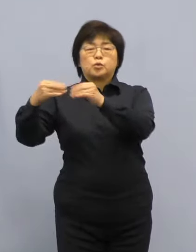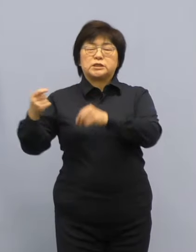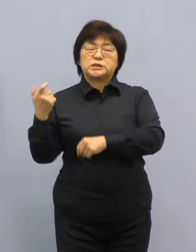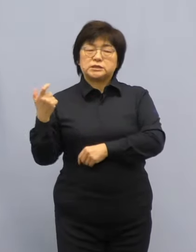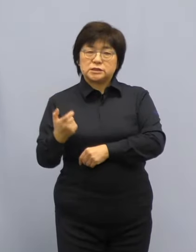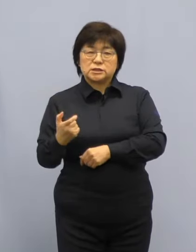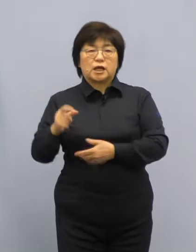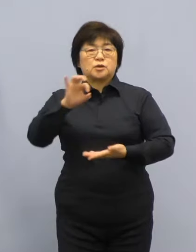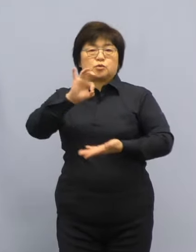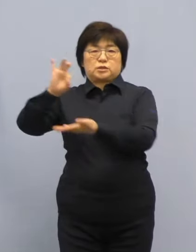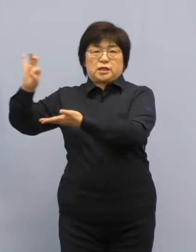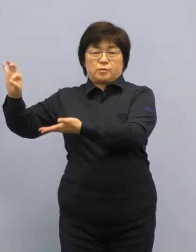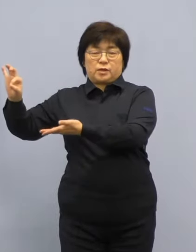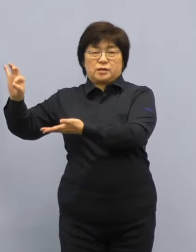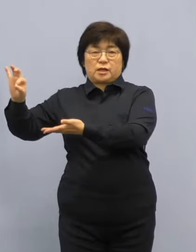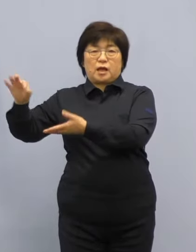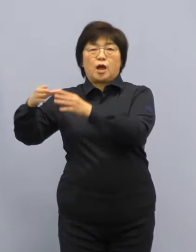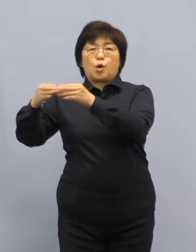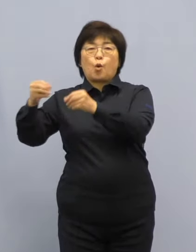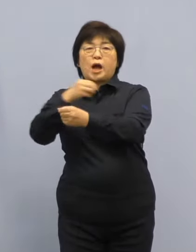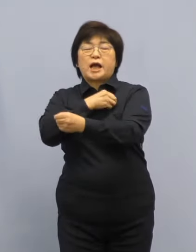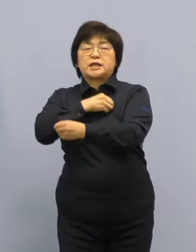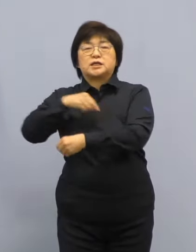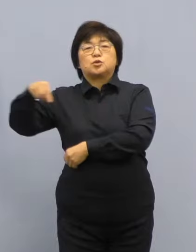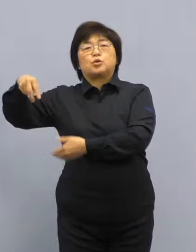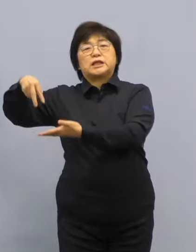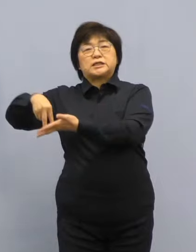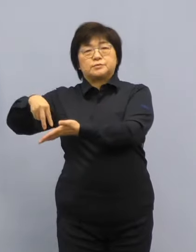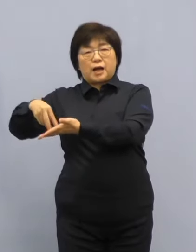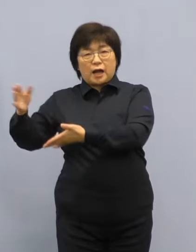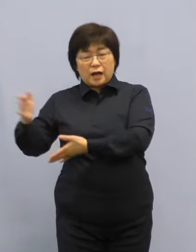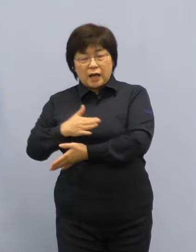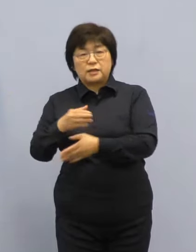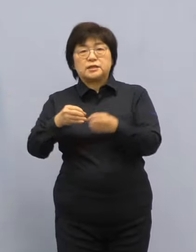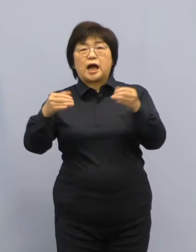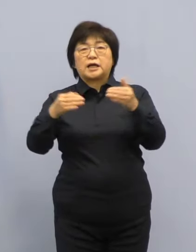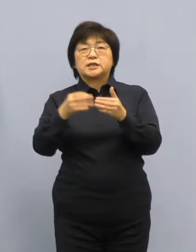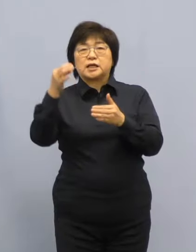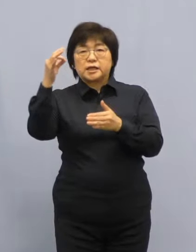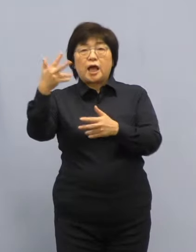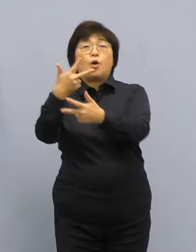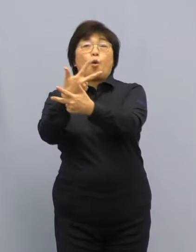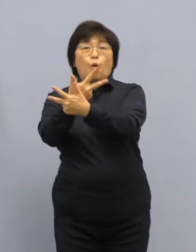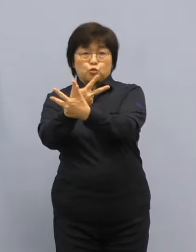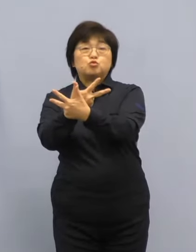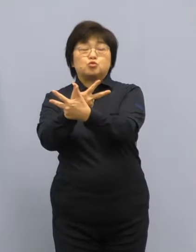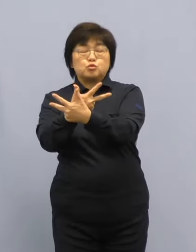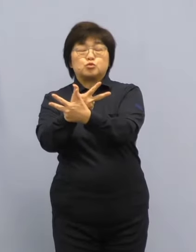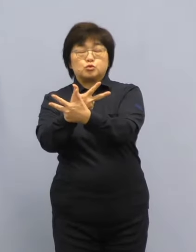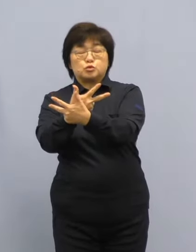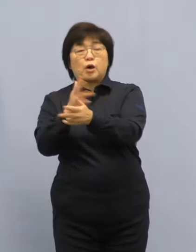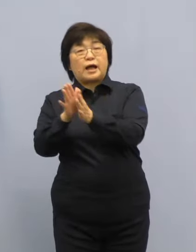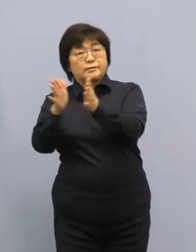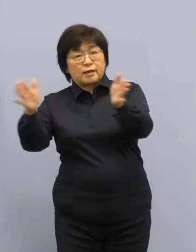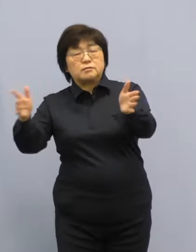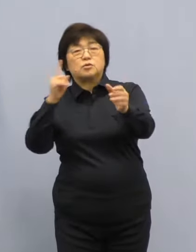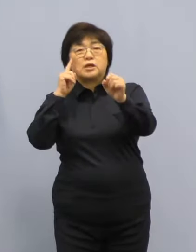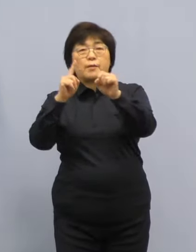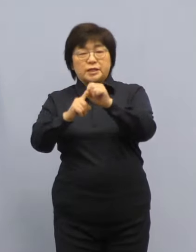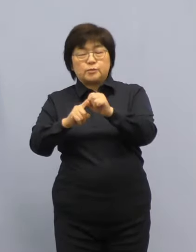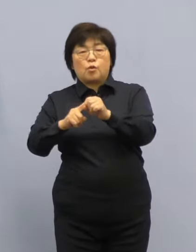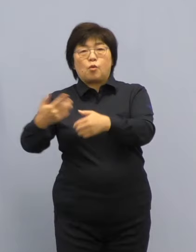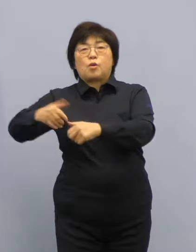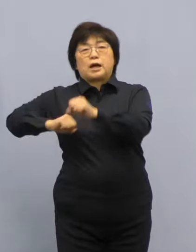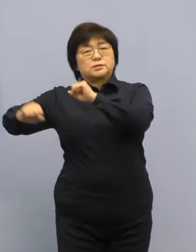ていただきまして、国会議員の立場からこの長崎県のまた県北のですね、発展のためにお力添えいただけるのではない